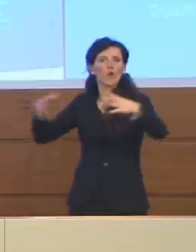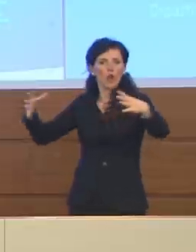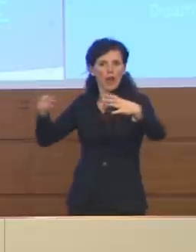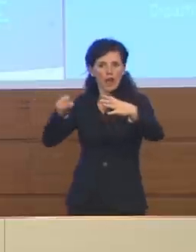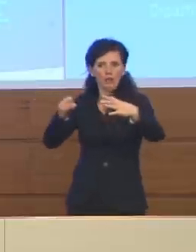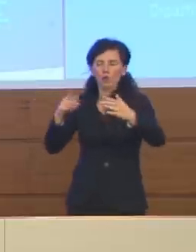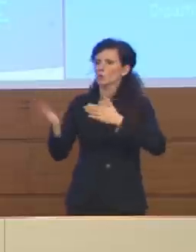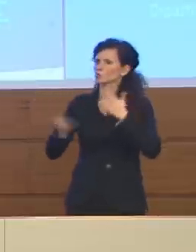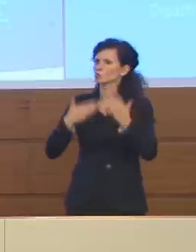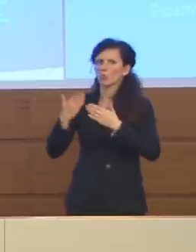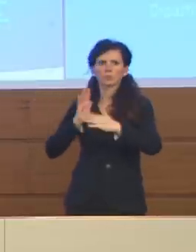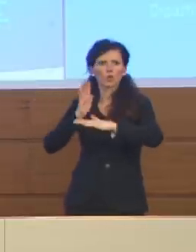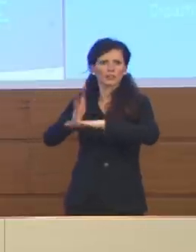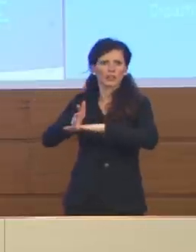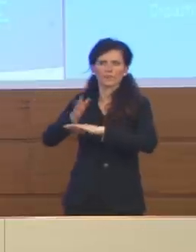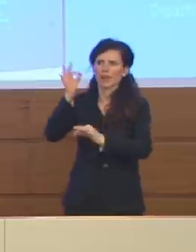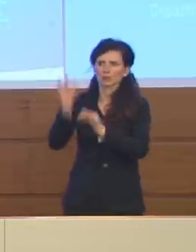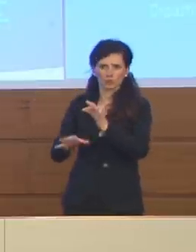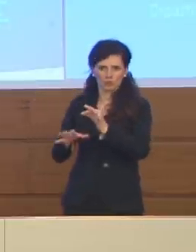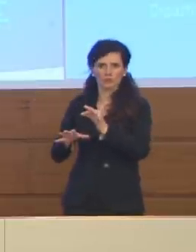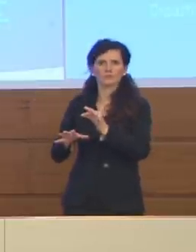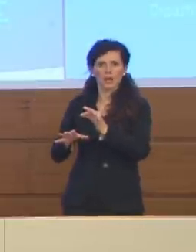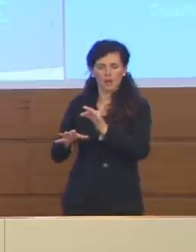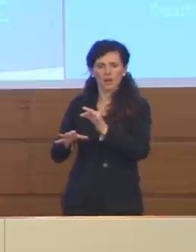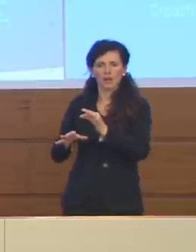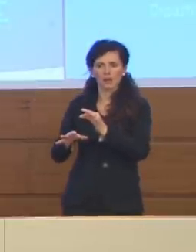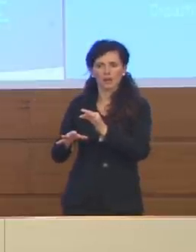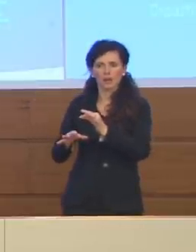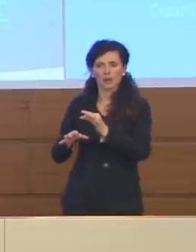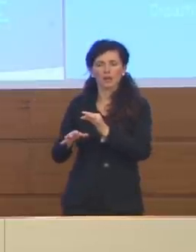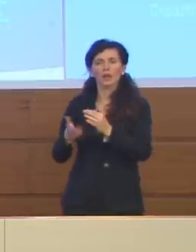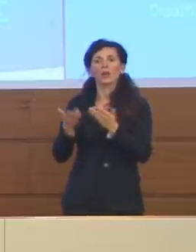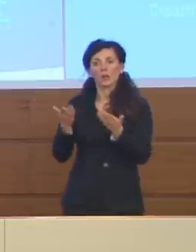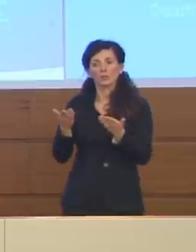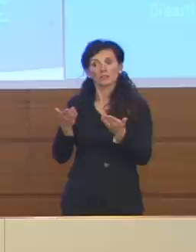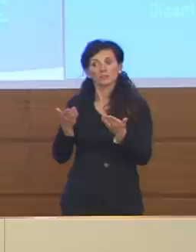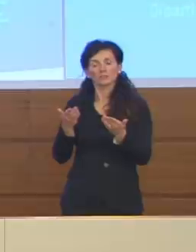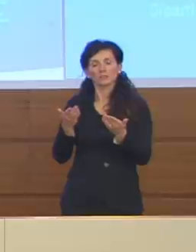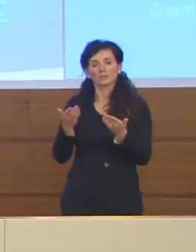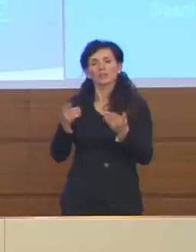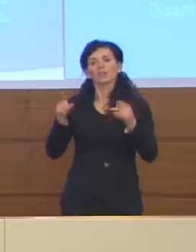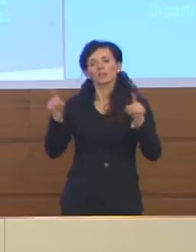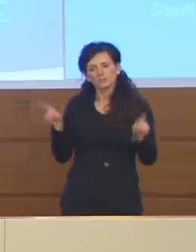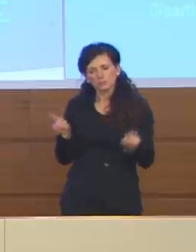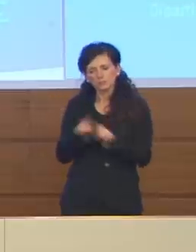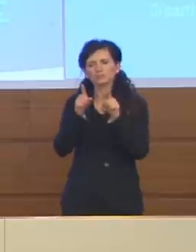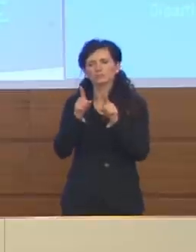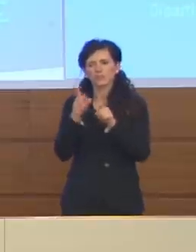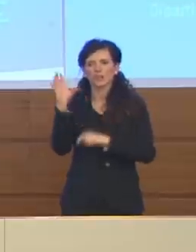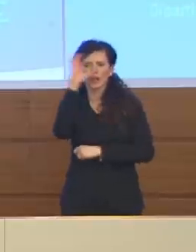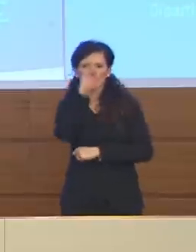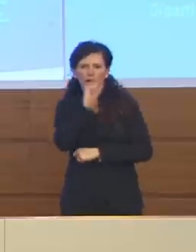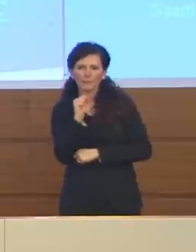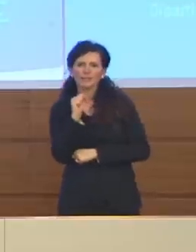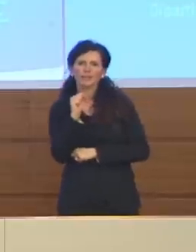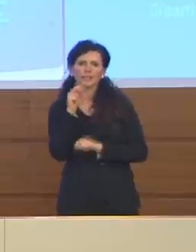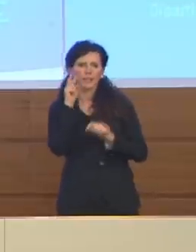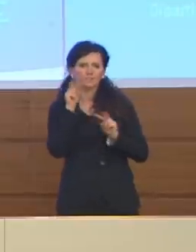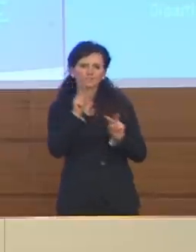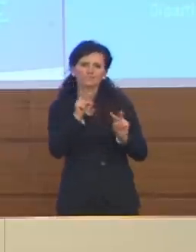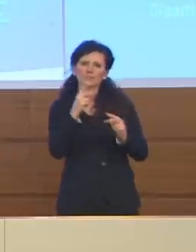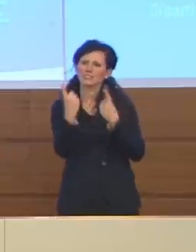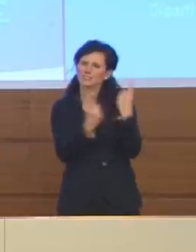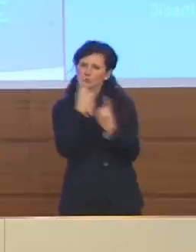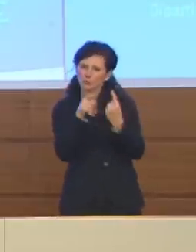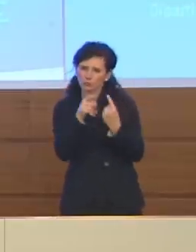locali e di avere una possibilità di eventuale assorbimento di